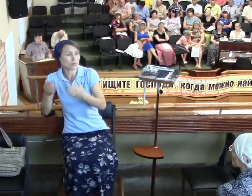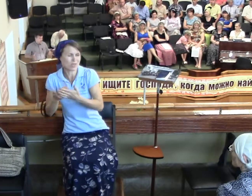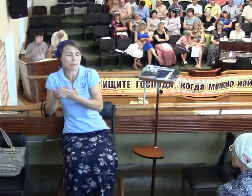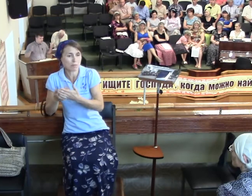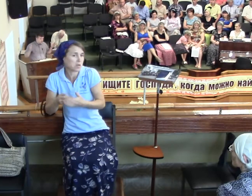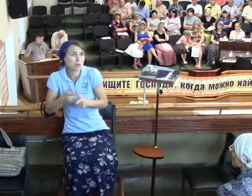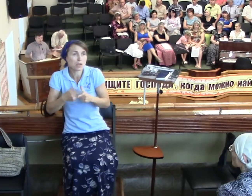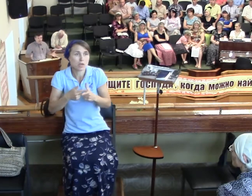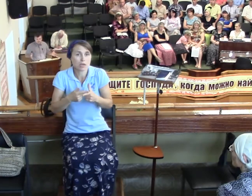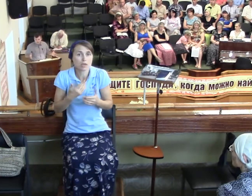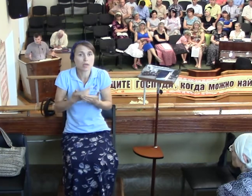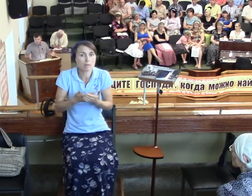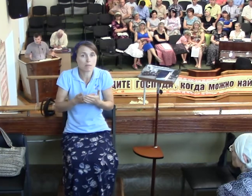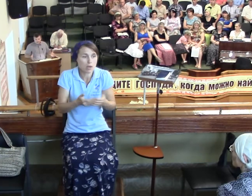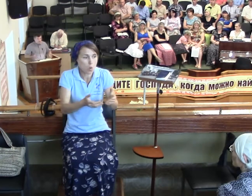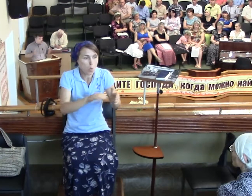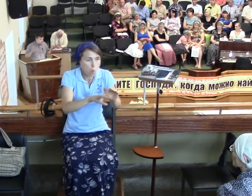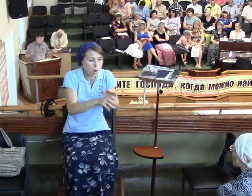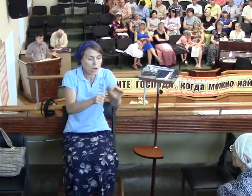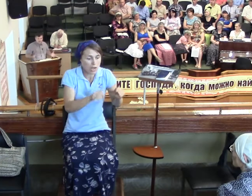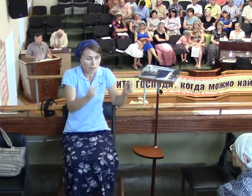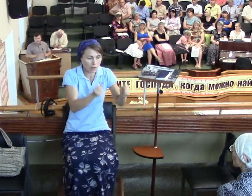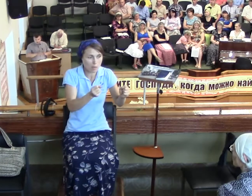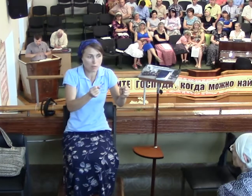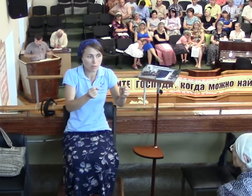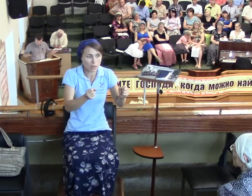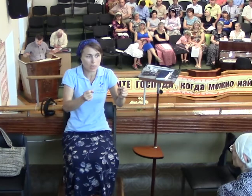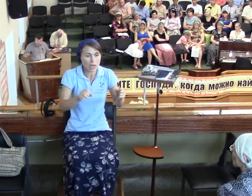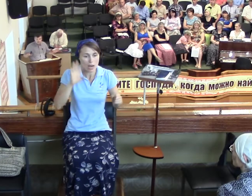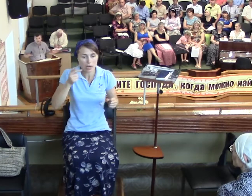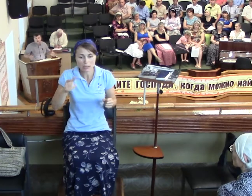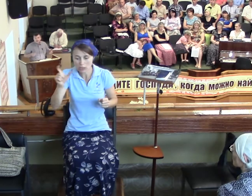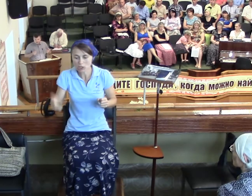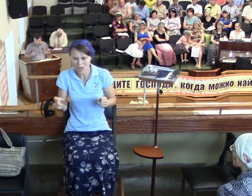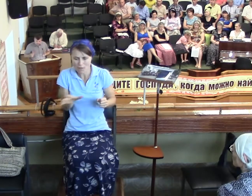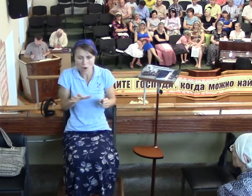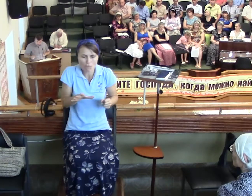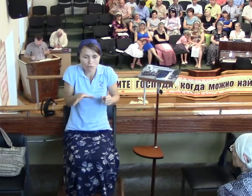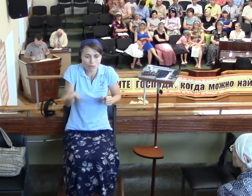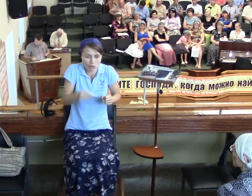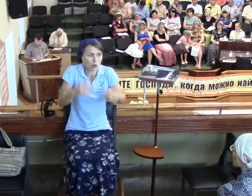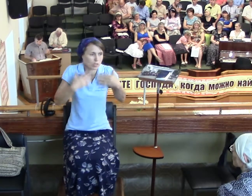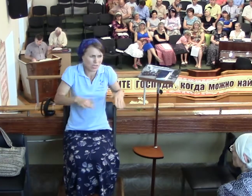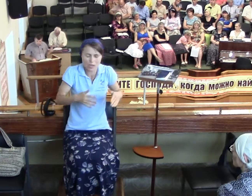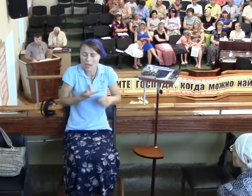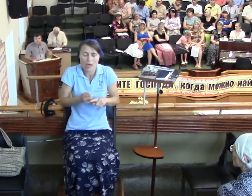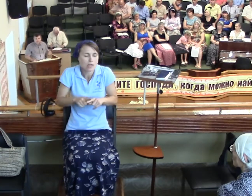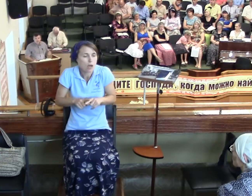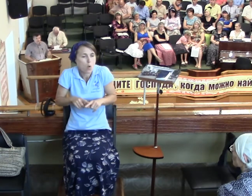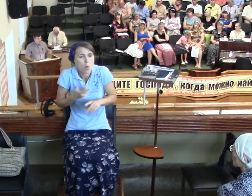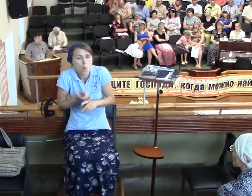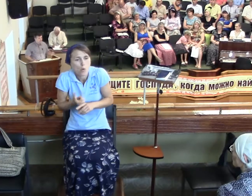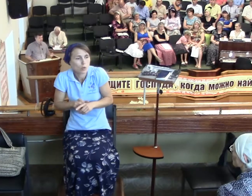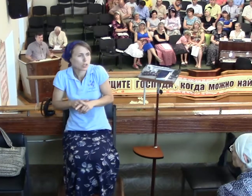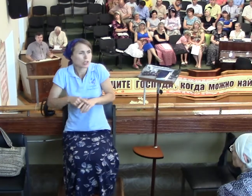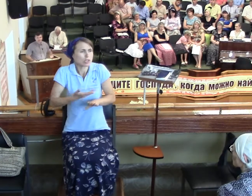Или, может быть, украли автомобиль. Или еще что-то, когда человек теряет все, как тяжело вот это вот пережить